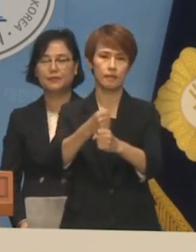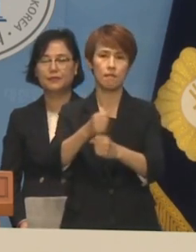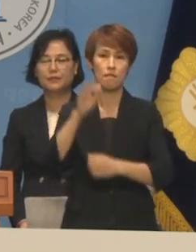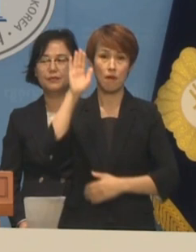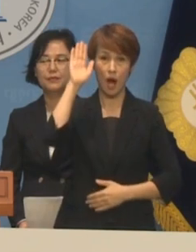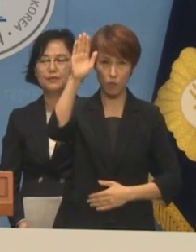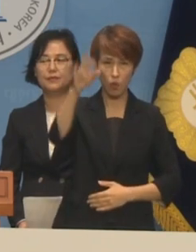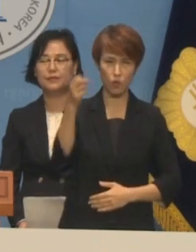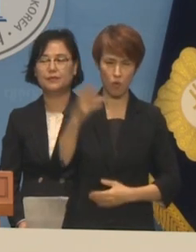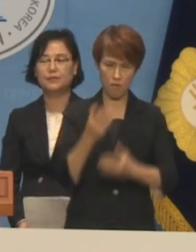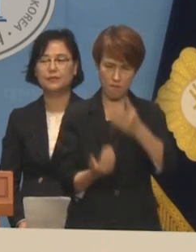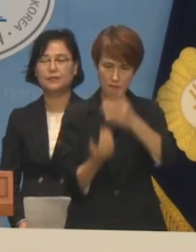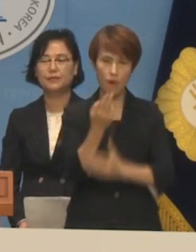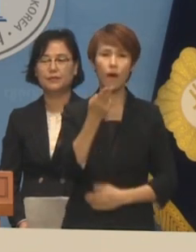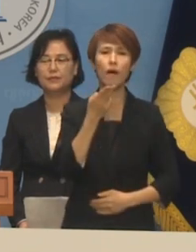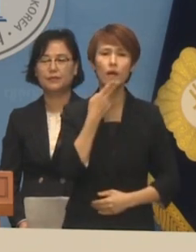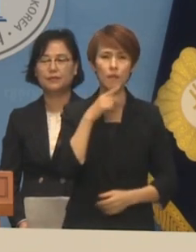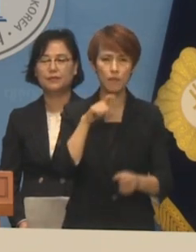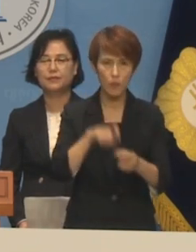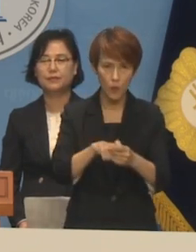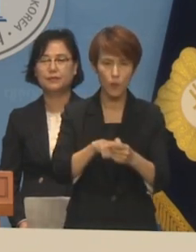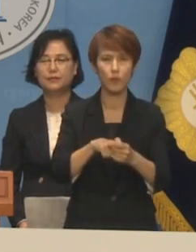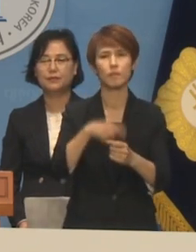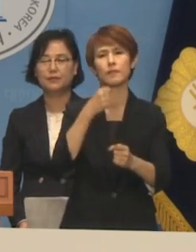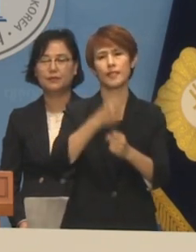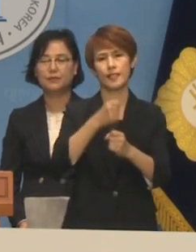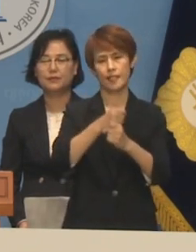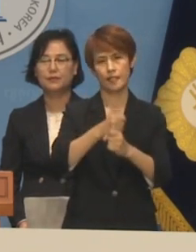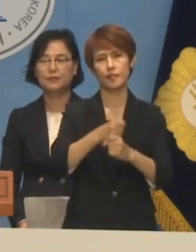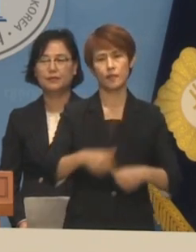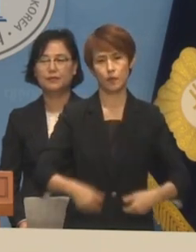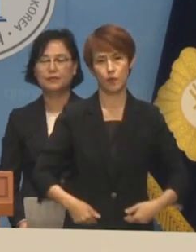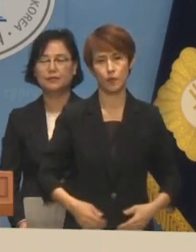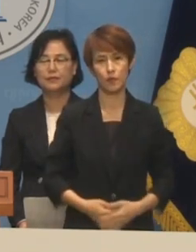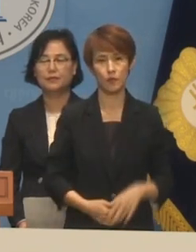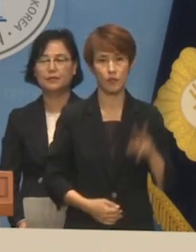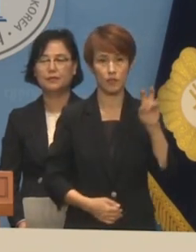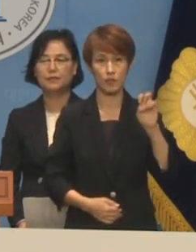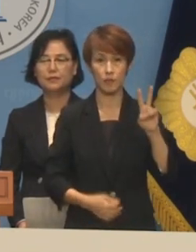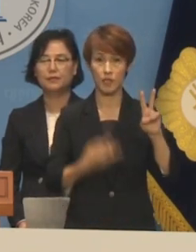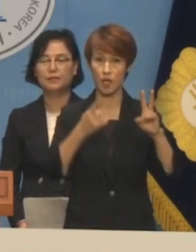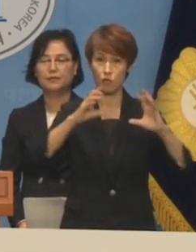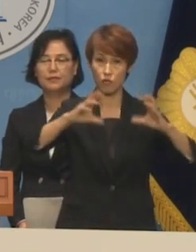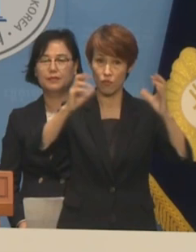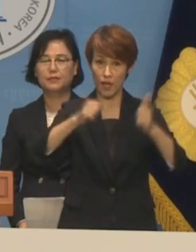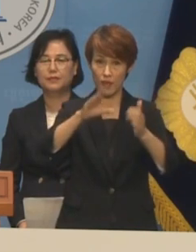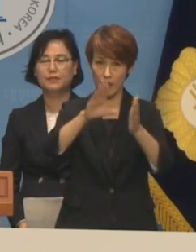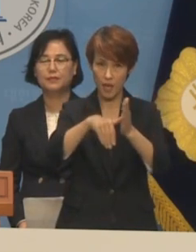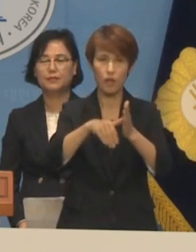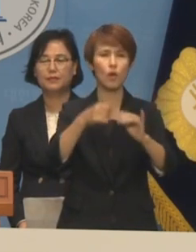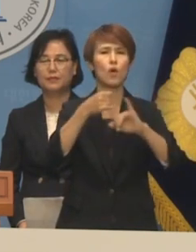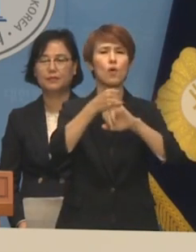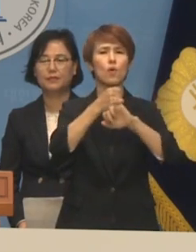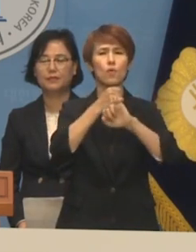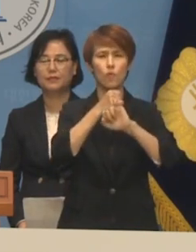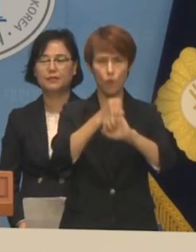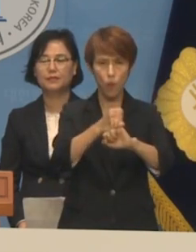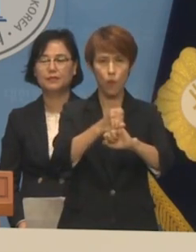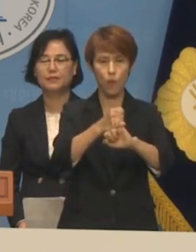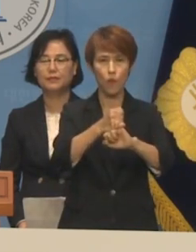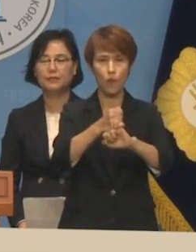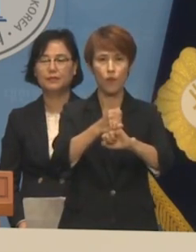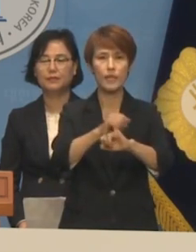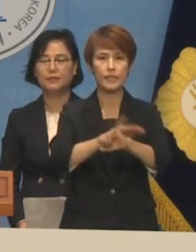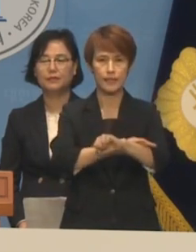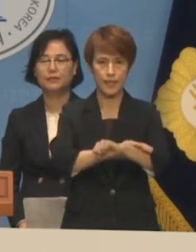이런 일이 재발을 하지 않도록 교훈으로 삼아야 될 것입니다. 22대 국회에서 반드시